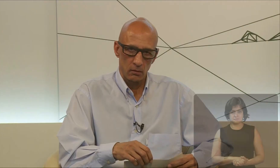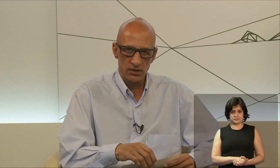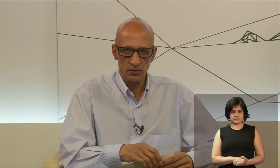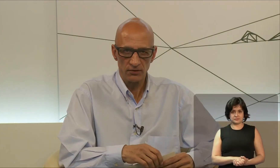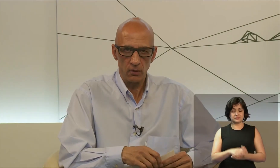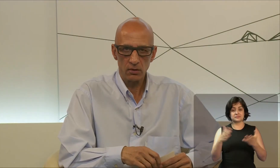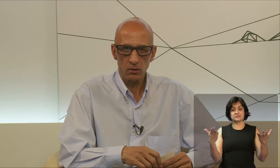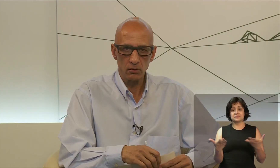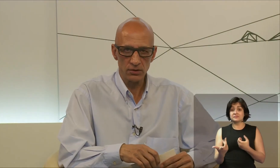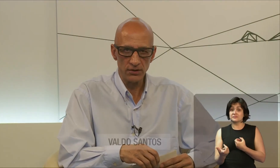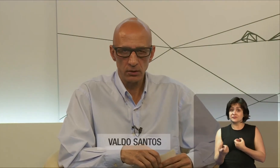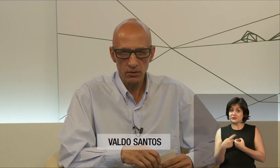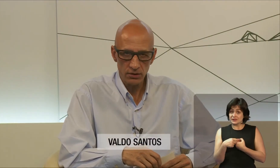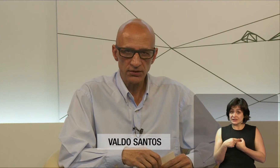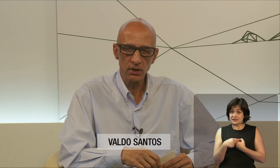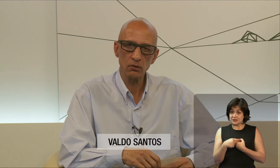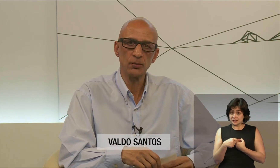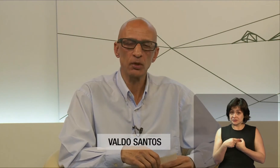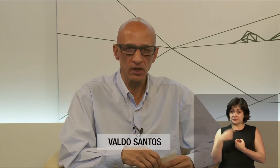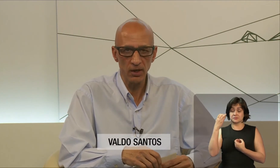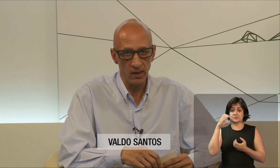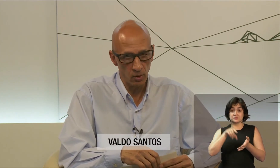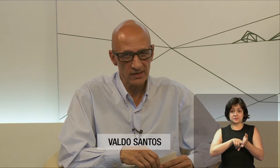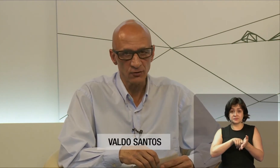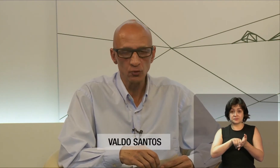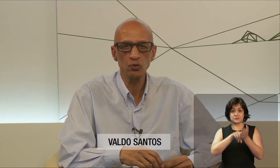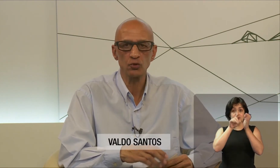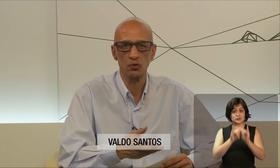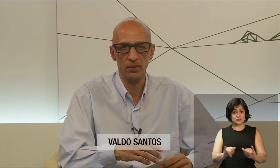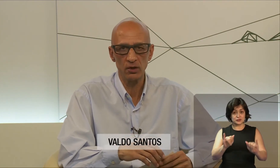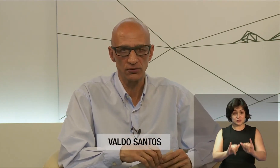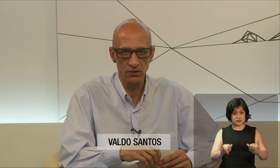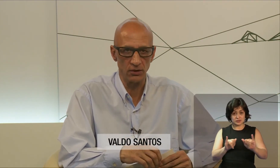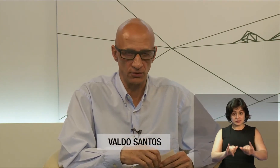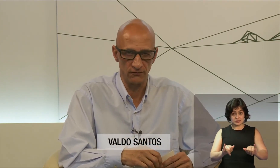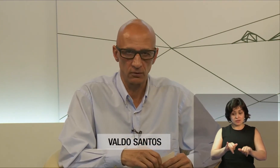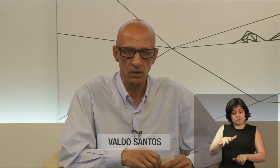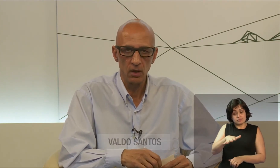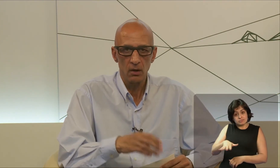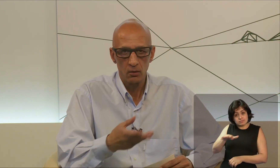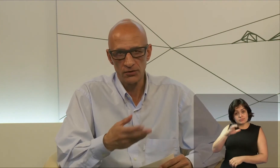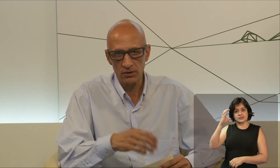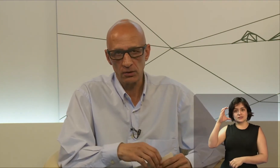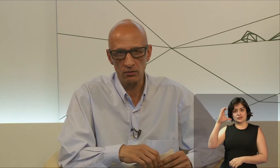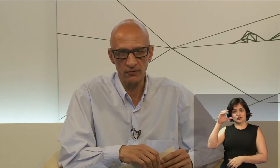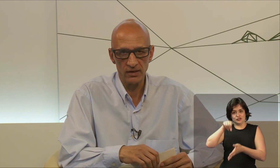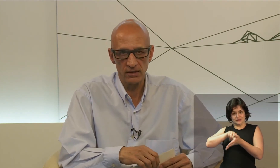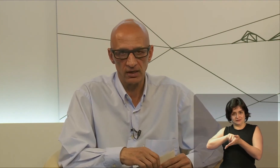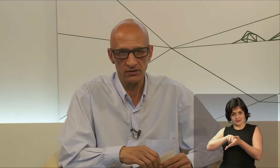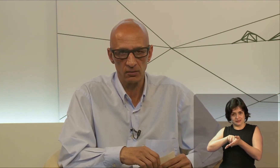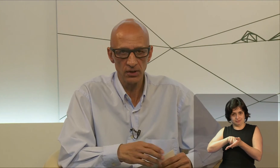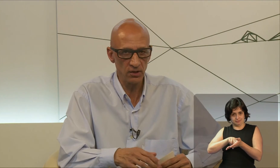Estamos de volta com o Ciência Notícia, o programa que aborda assuntos do meio científico. Hoje a nossa conversa é sobre